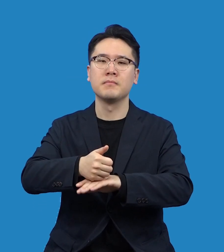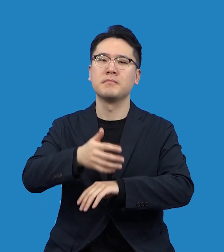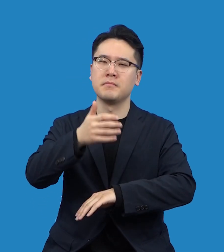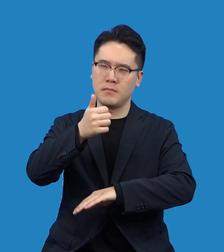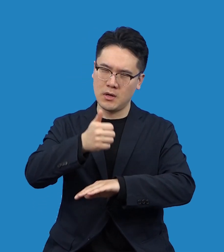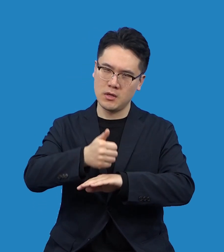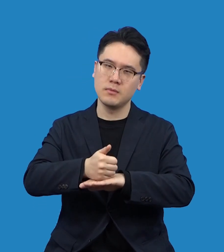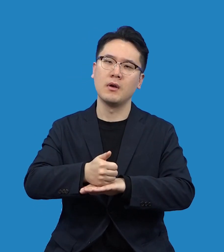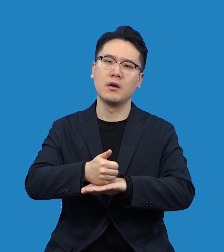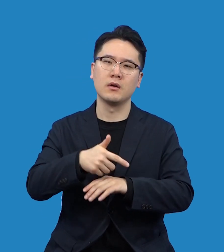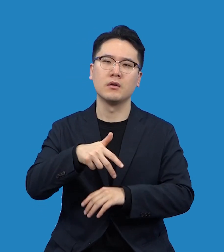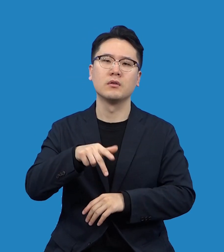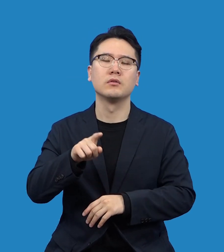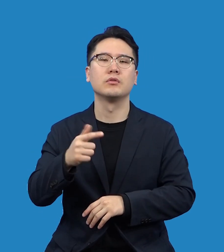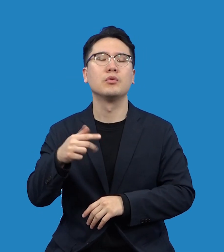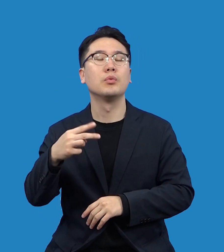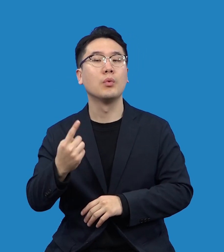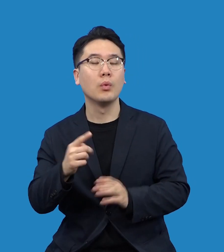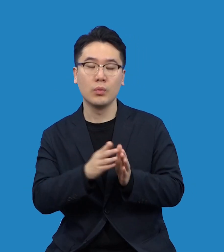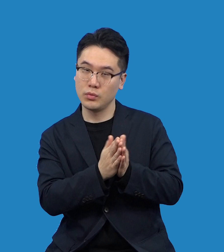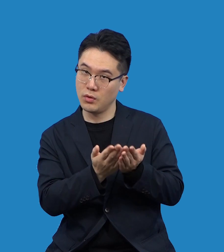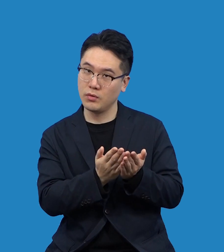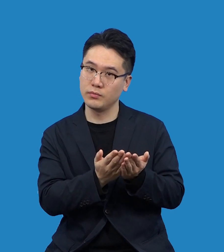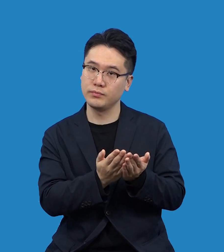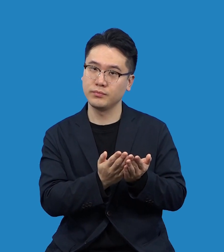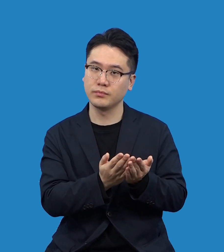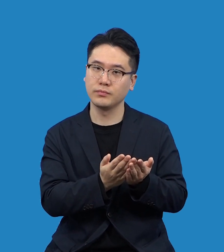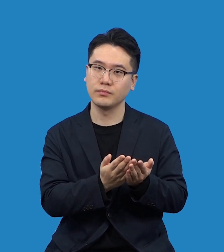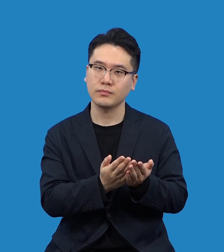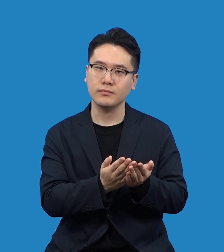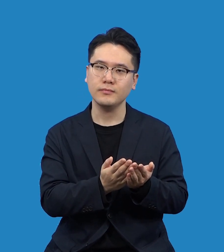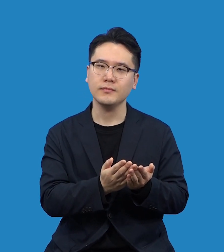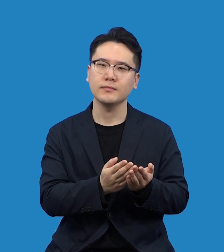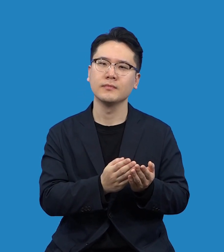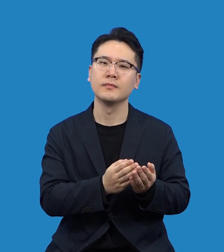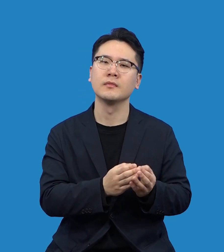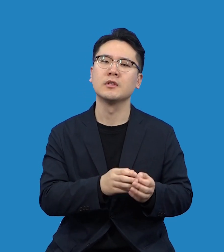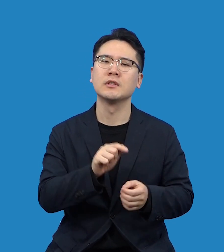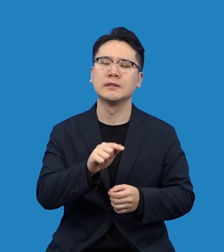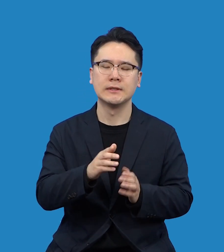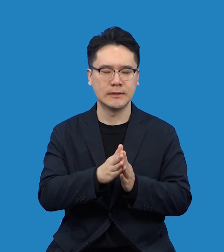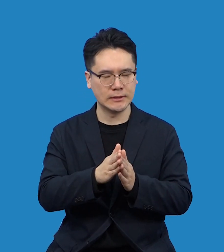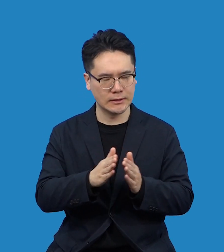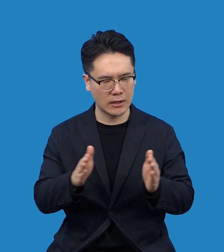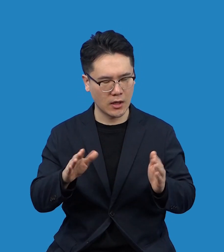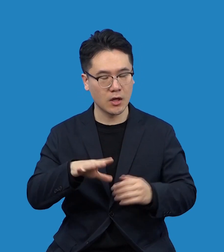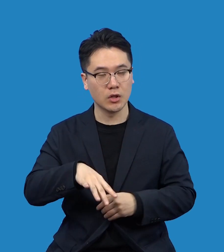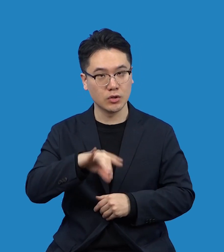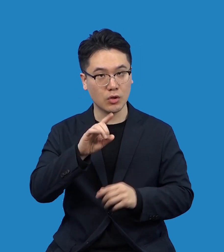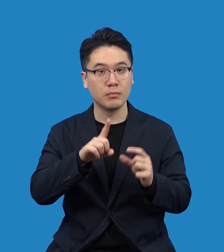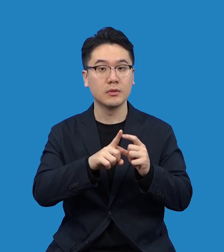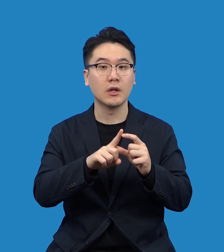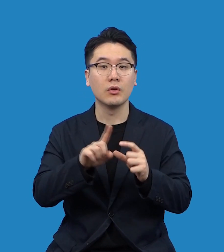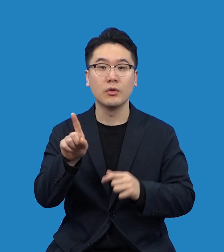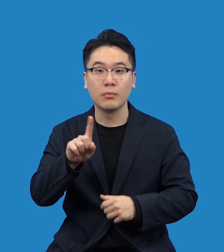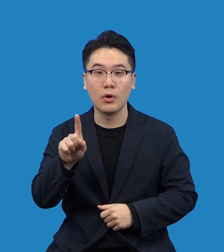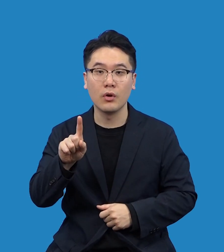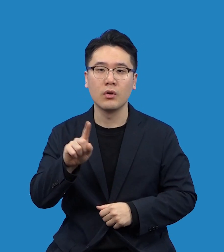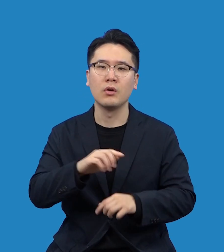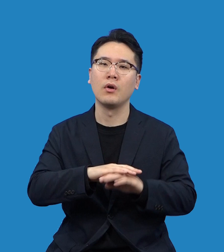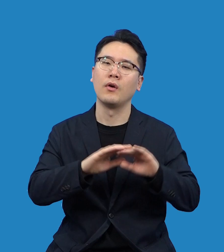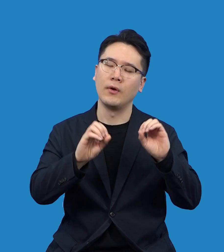그의 전도서에서 시작하는 첫 단어가 문장이 뭐예요?